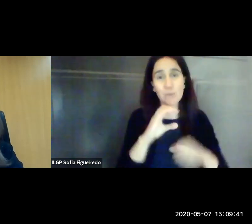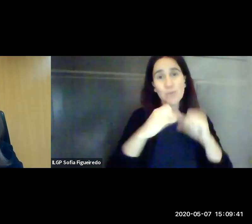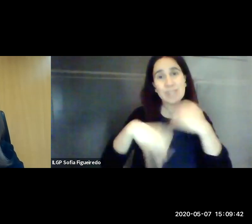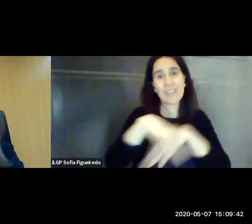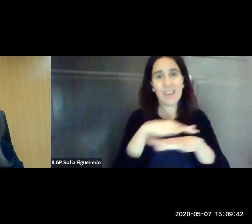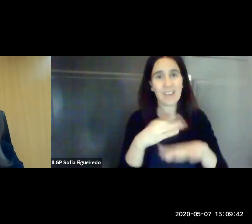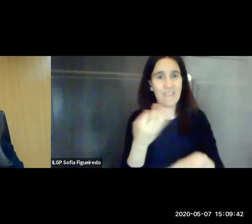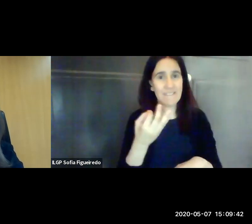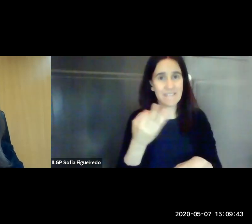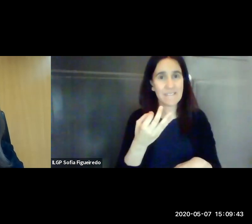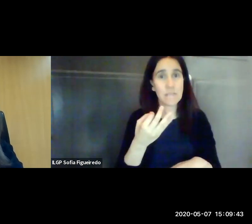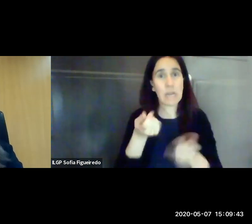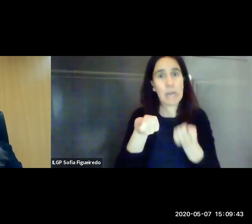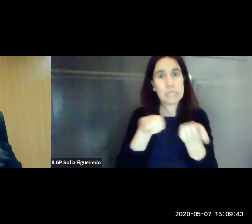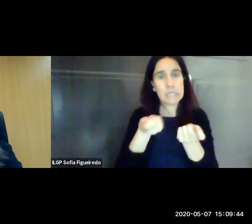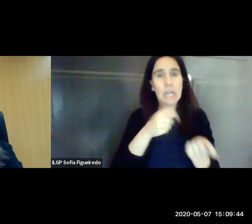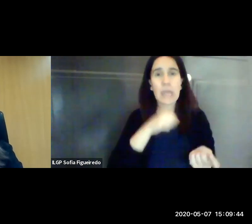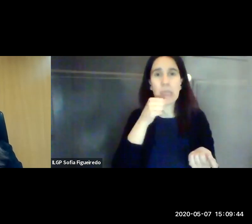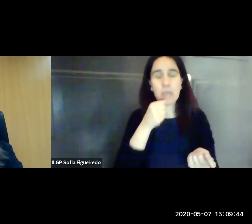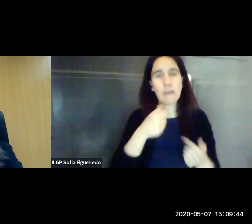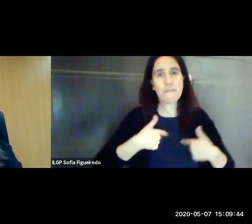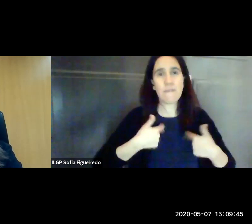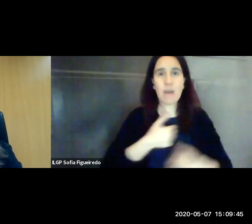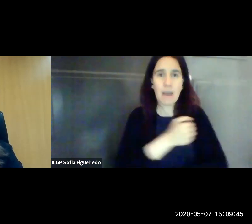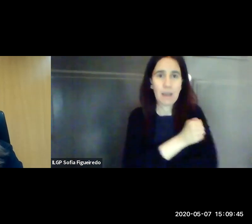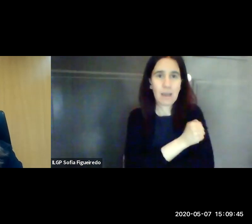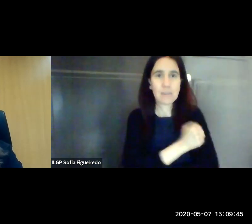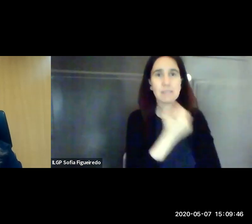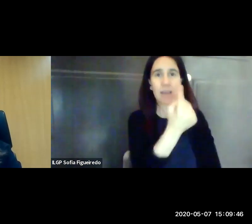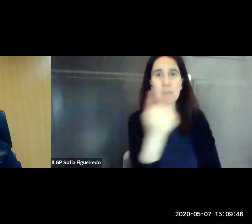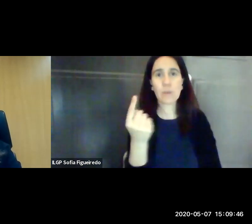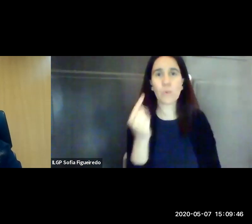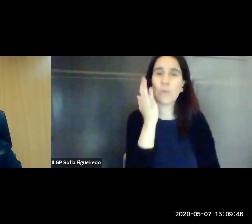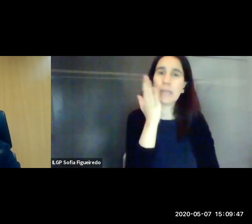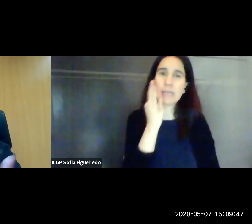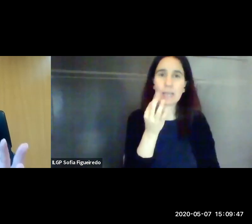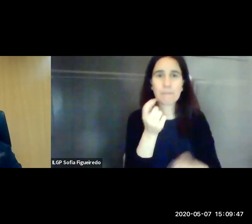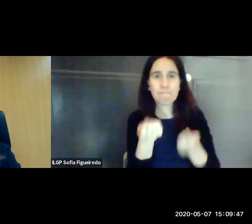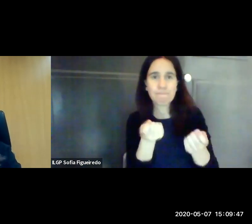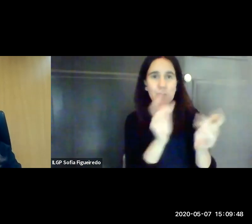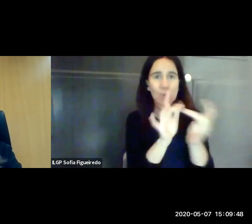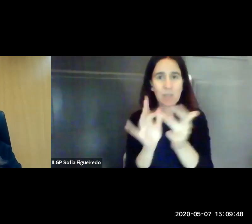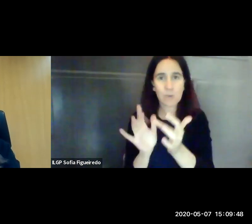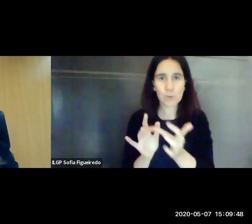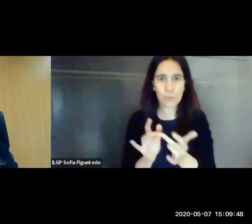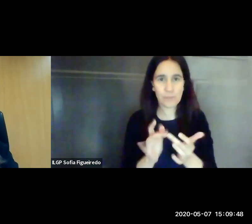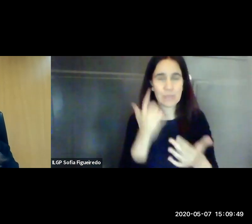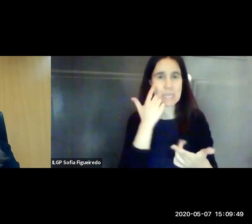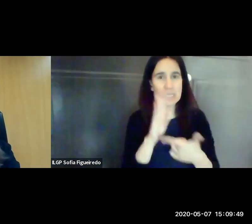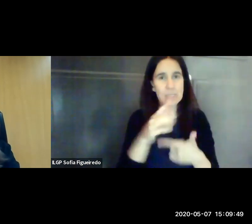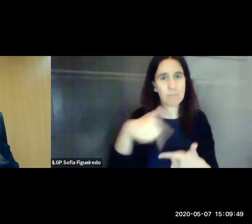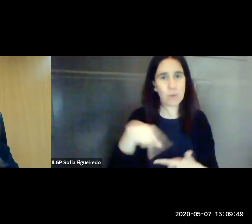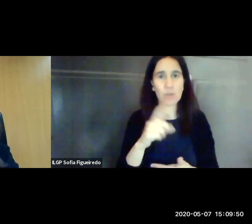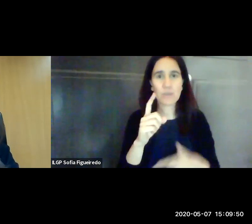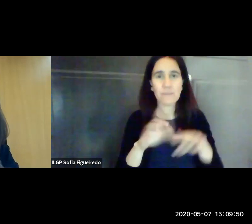tal as iniciativas são muitas, mesmo cada um em sua casa tenta promover algumas iniciativas de contacto. Os exemplos que nós vimos às vezes